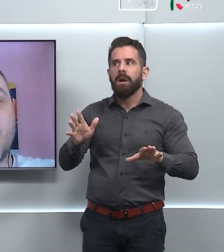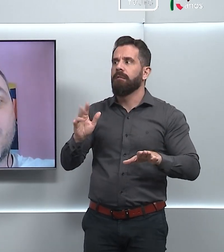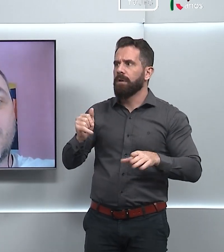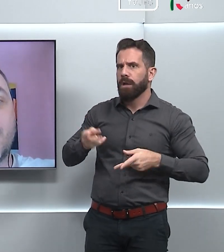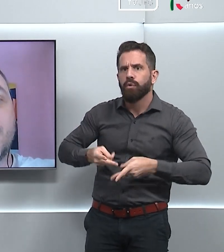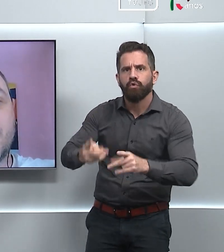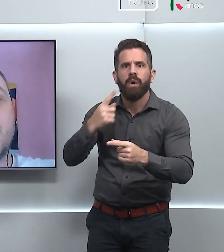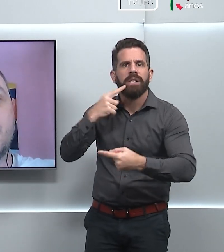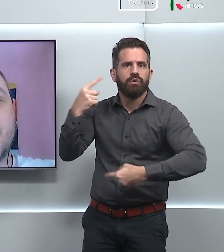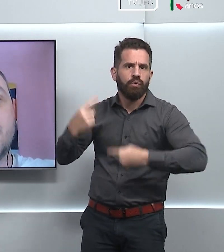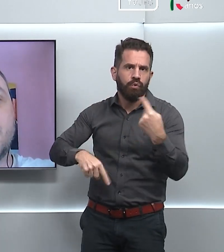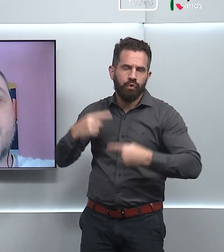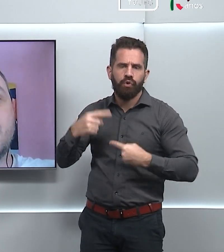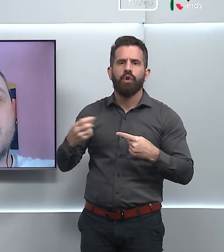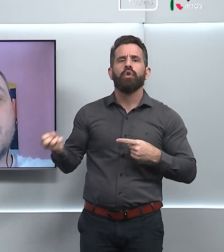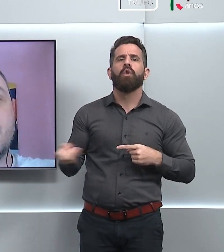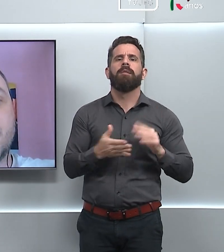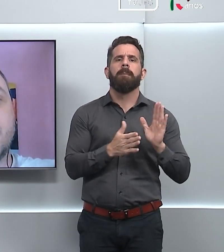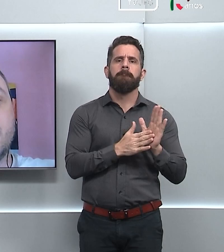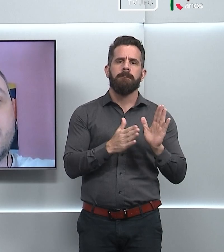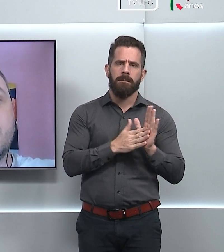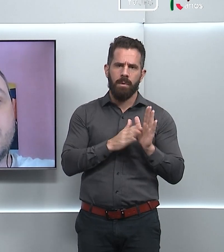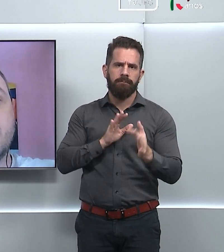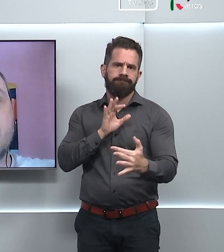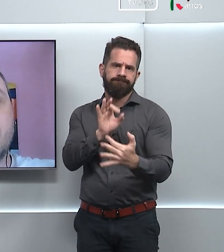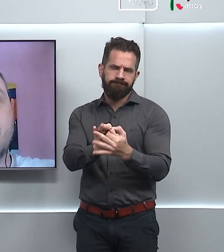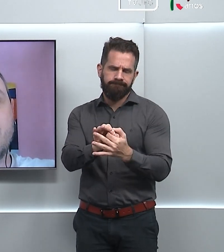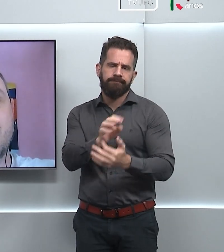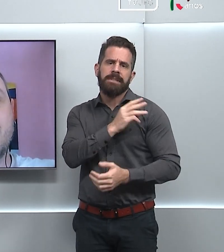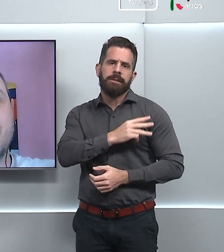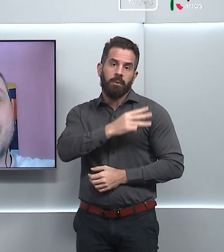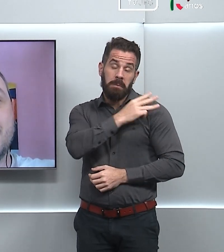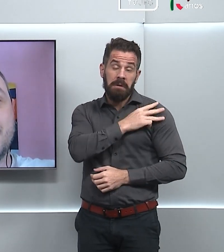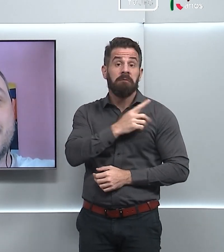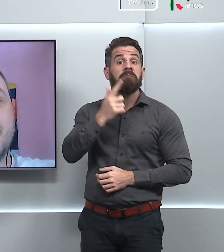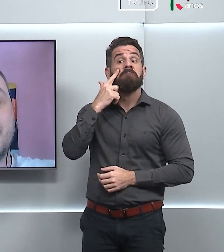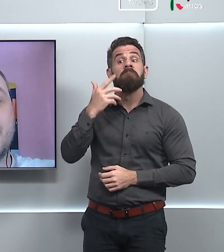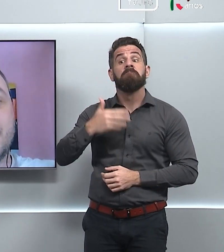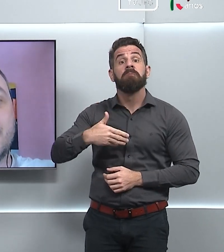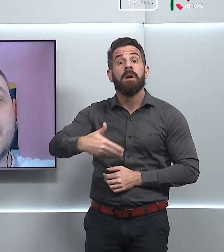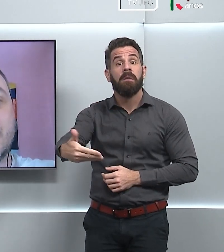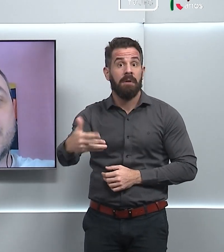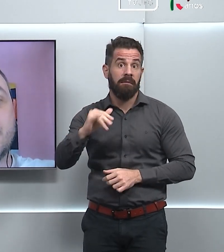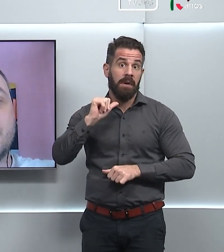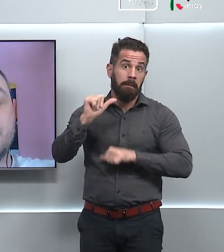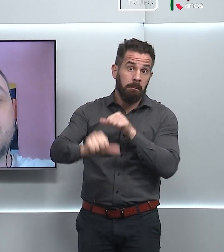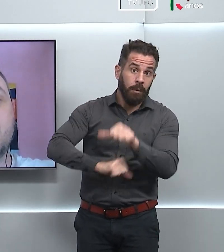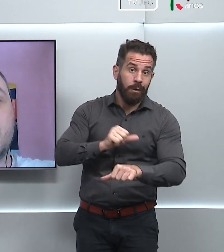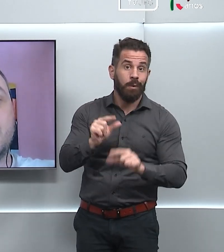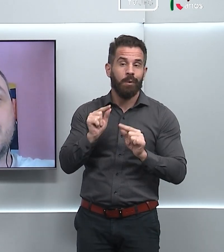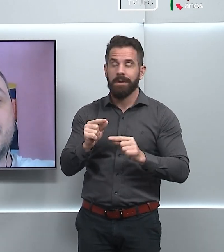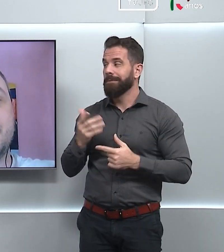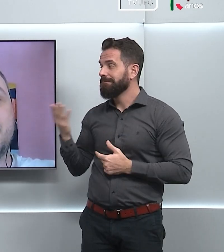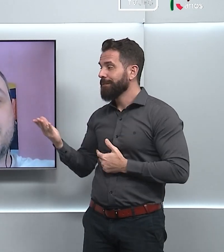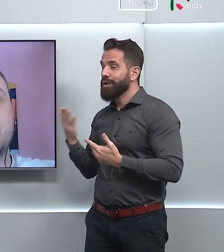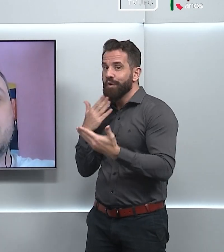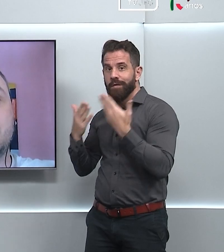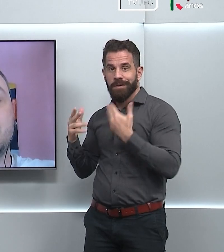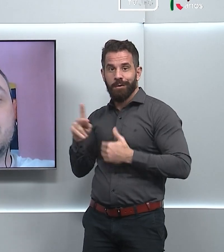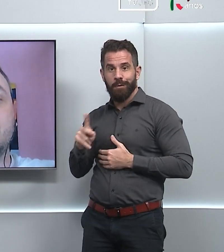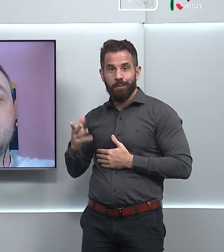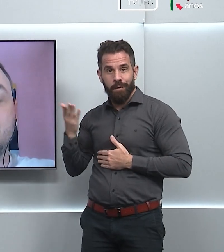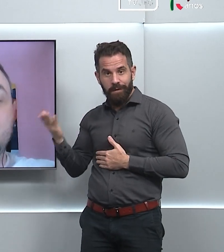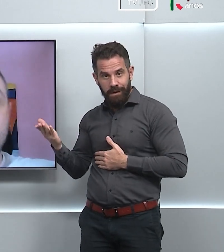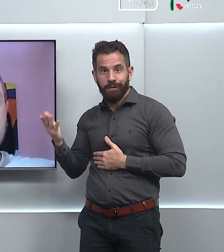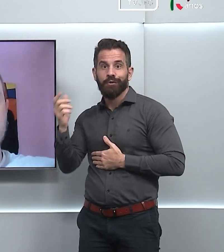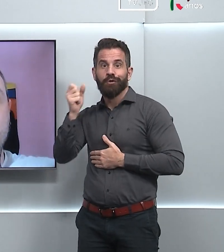né, direcionada ao ensino médio. A gente sempre fala sobre educação e vamos ver como é que ela vai ser implementada nos próximos anos. A gente conversou com o Frederico Rocha,